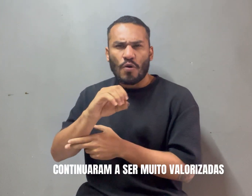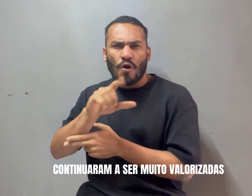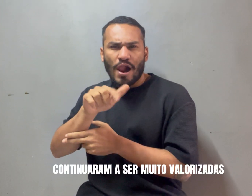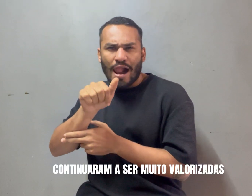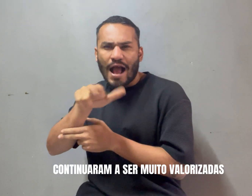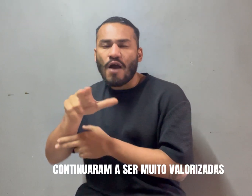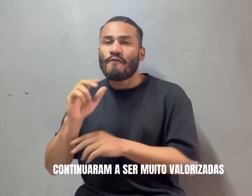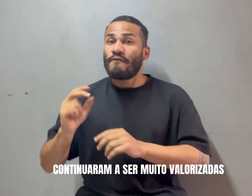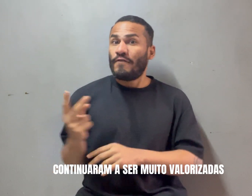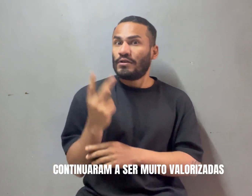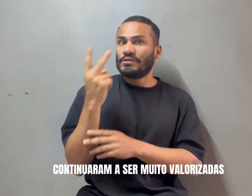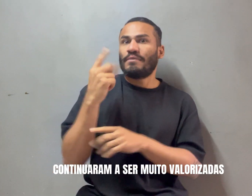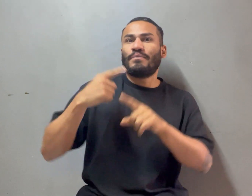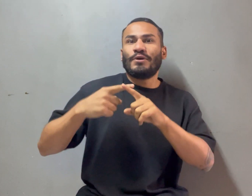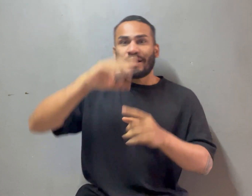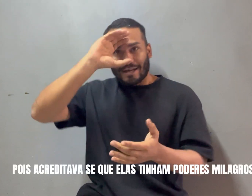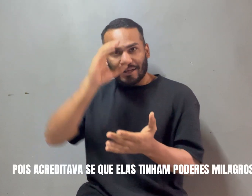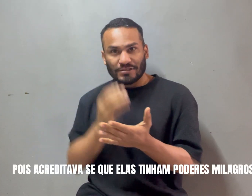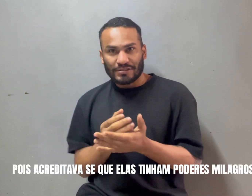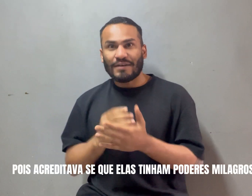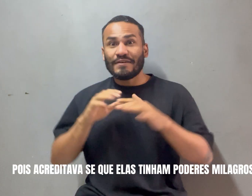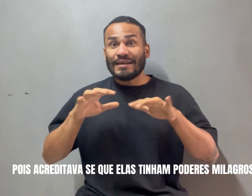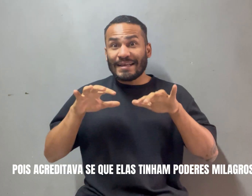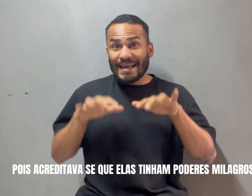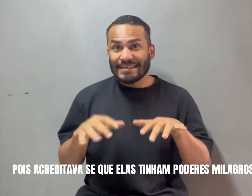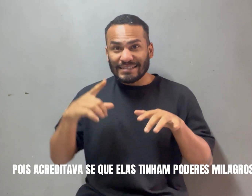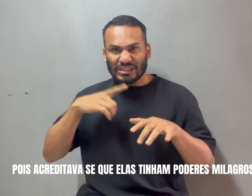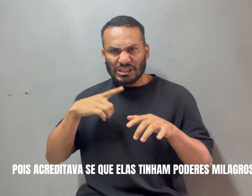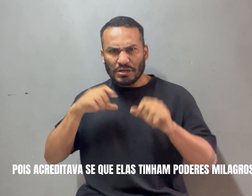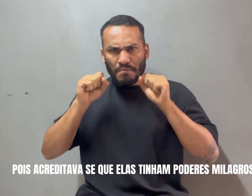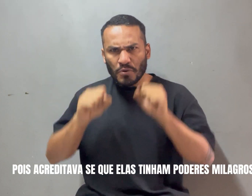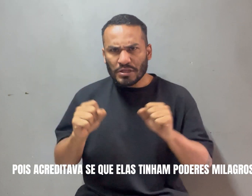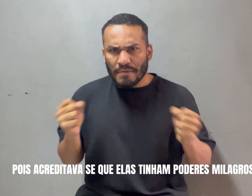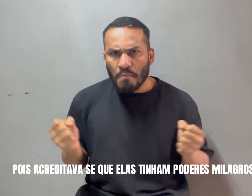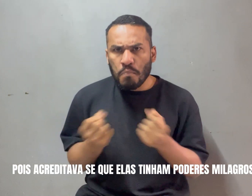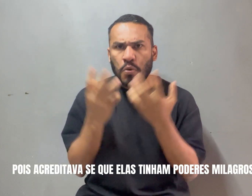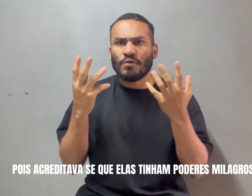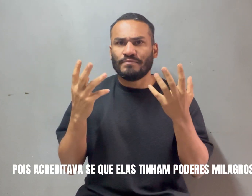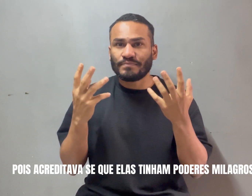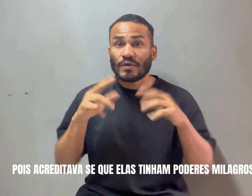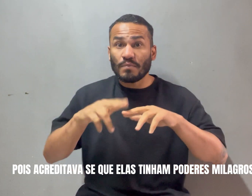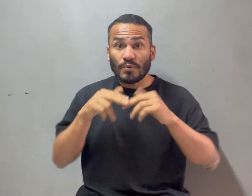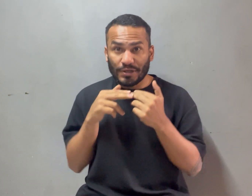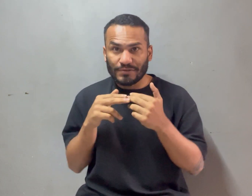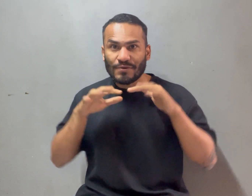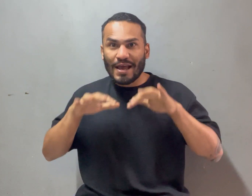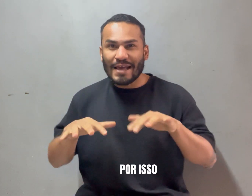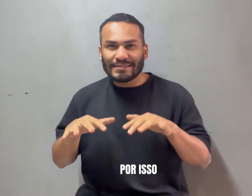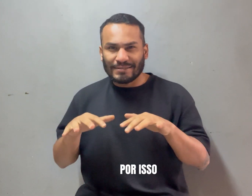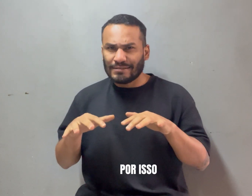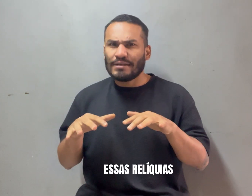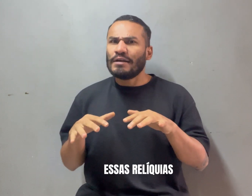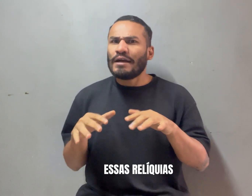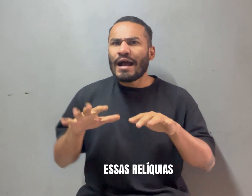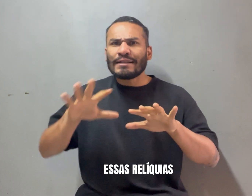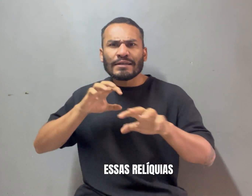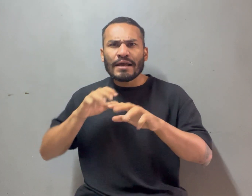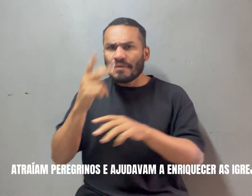continuaram a ser muito valorizadas, pois acreditava-se que elas tinham poderes milagrosos. Por isso, essas relíquias